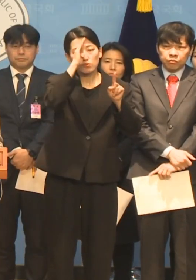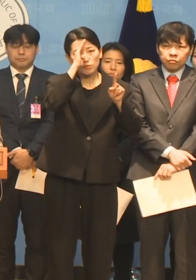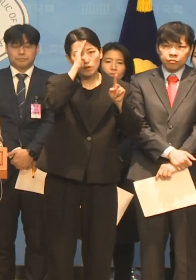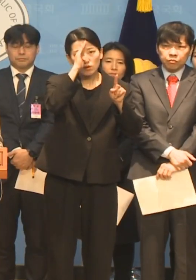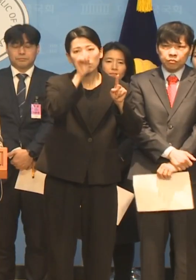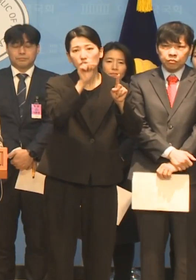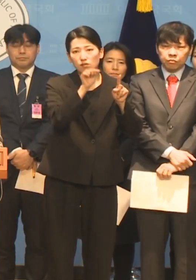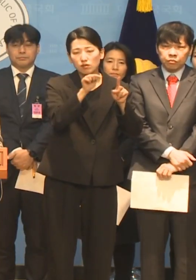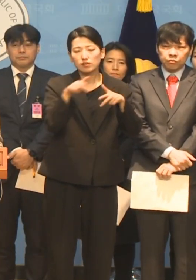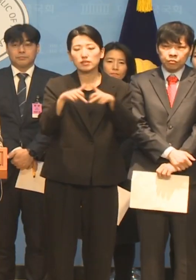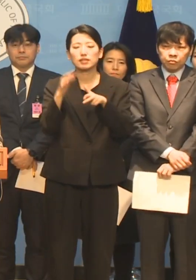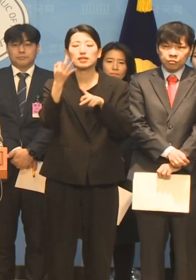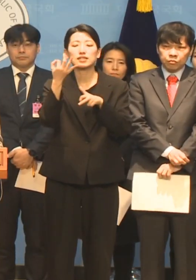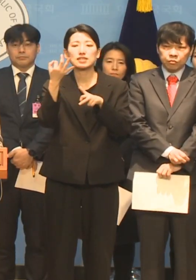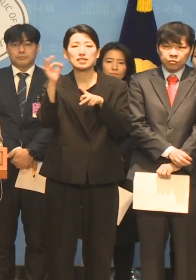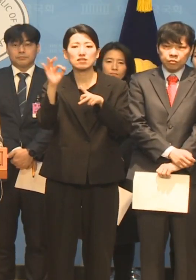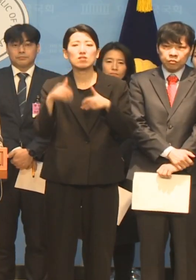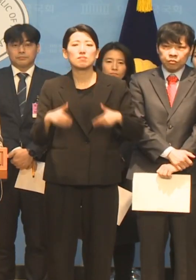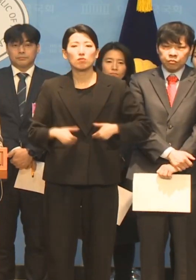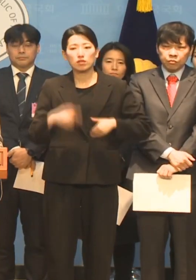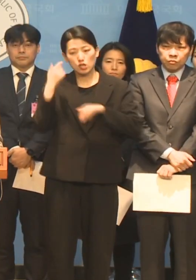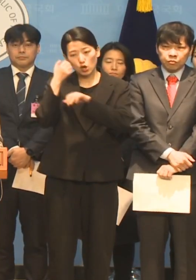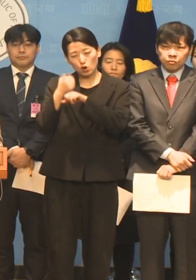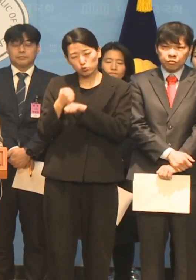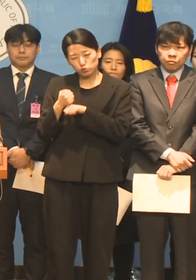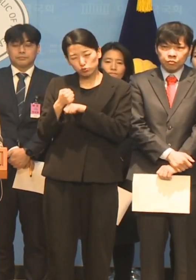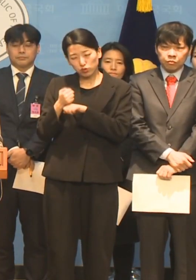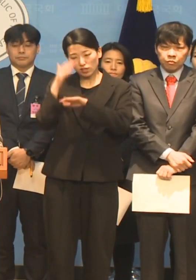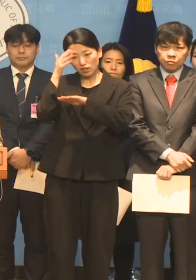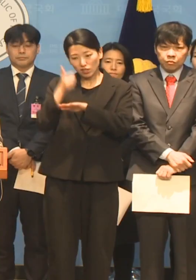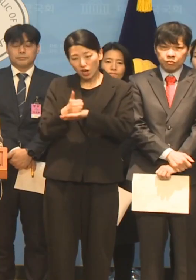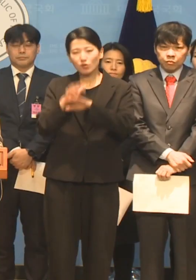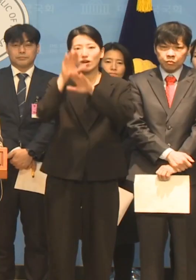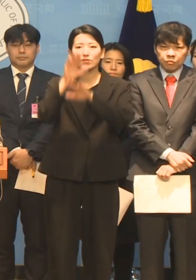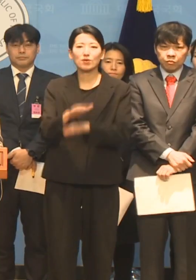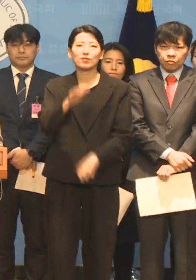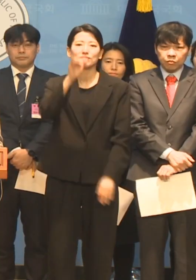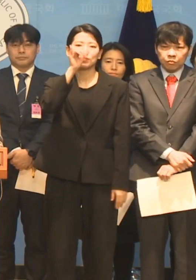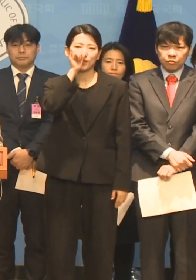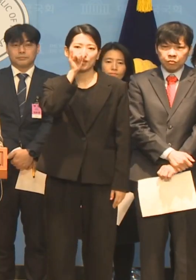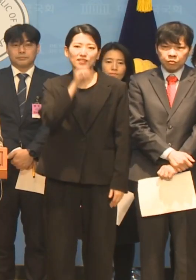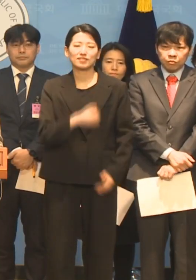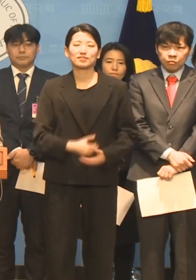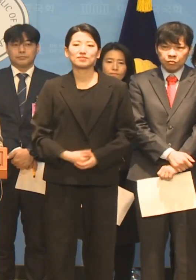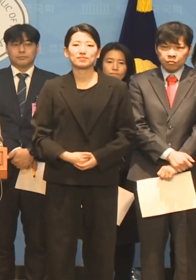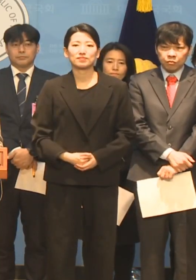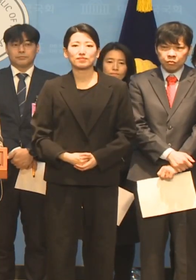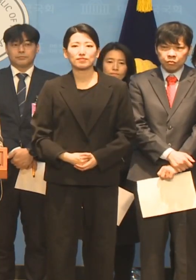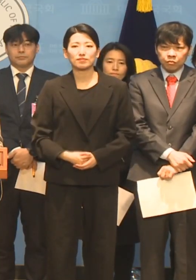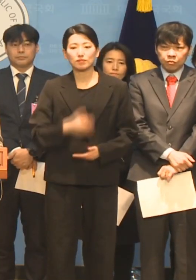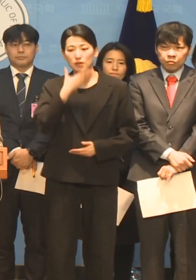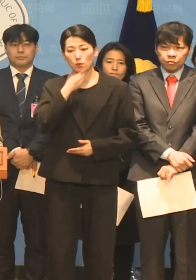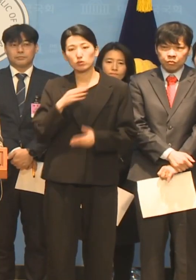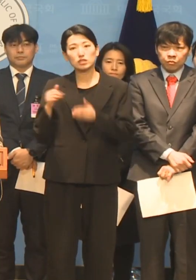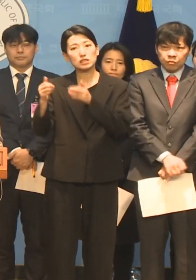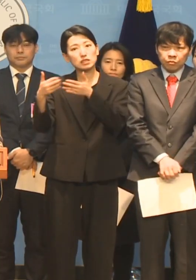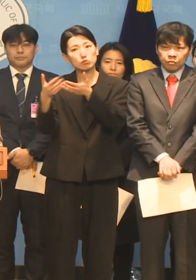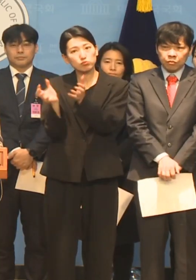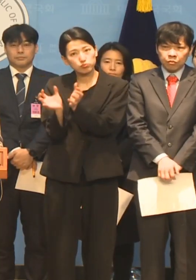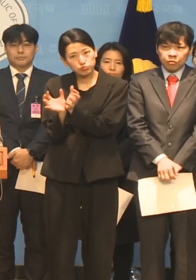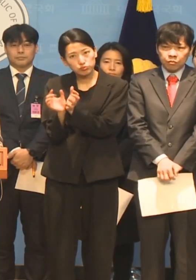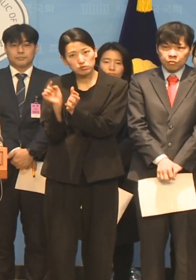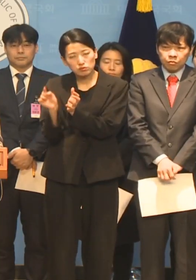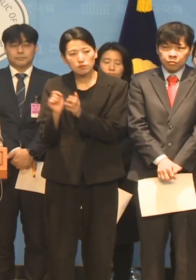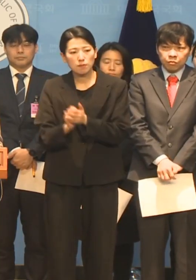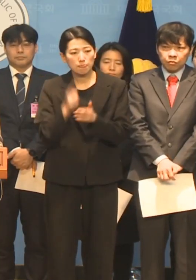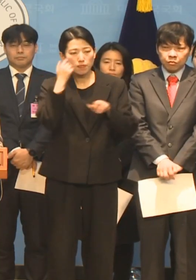근거를 확보하게 되어 이 자리를 통해서 말씀드리려고 합니다. 보건복지부는 그간의 연구 성과들이